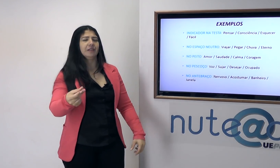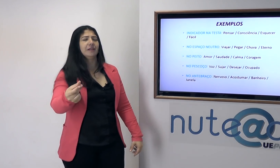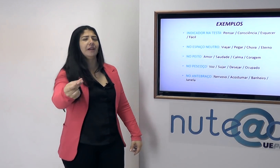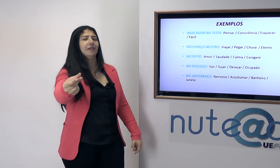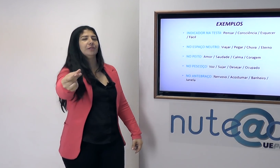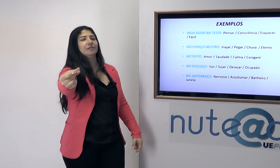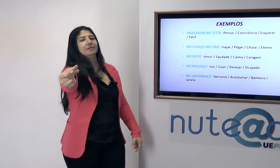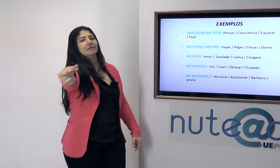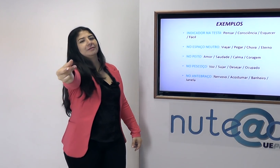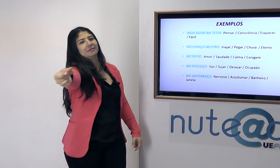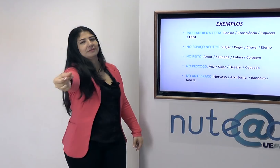Eterno.